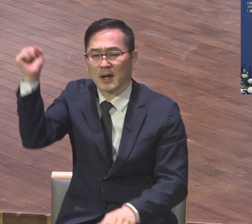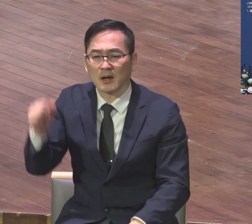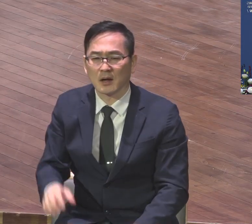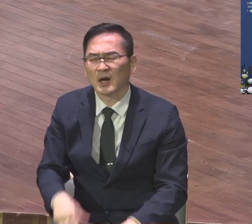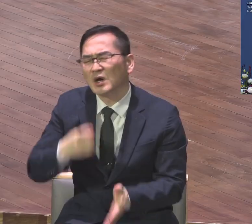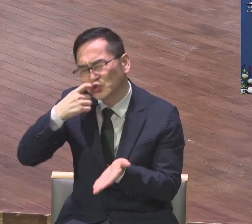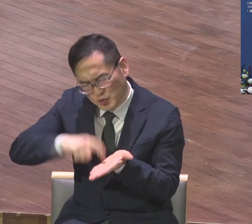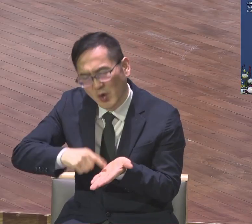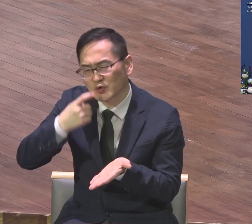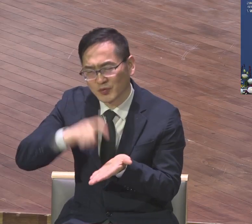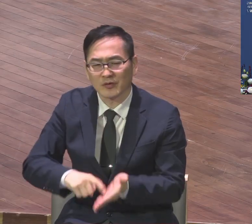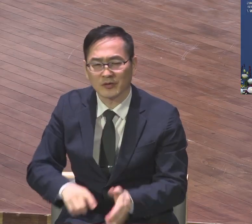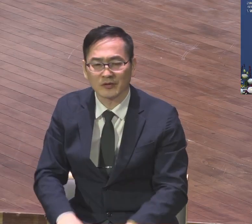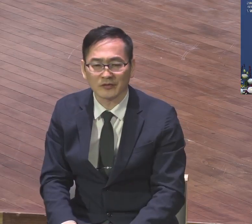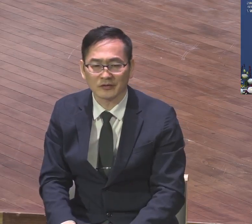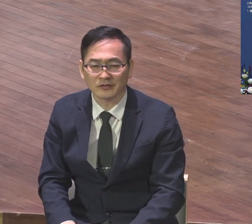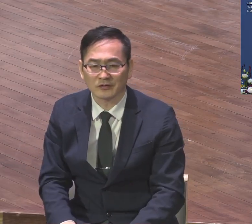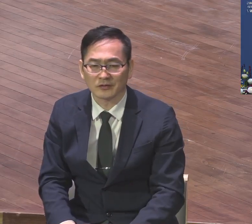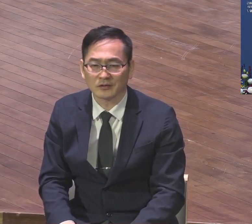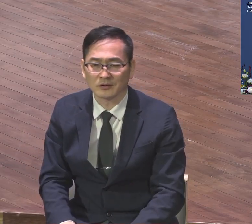구원자를 믿겠습니다.